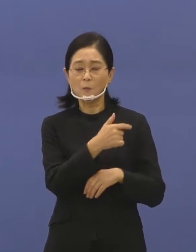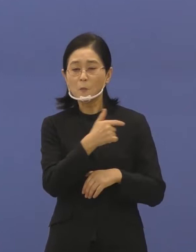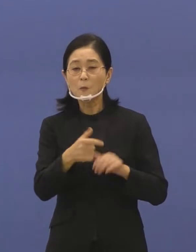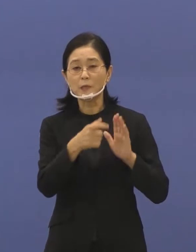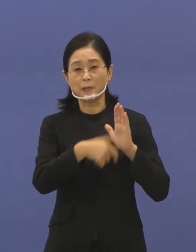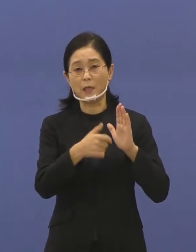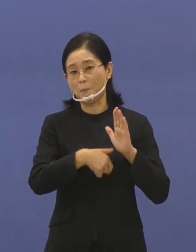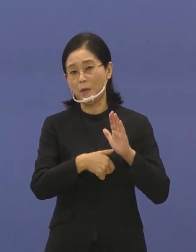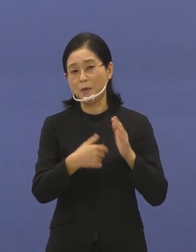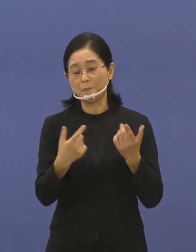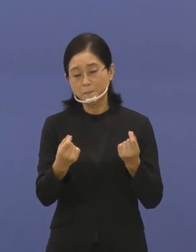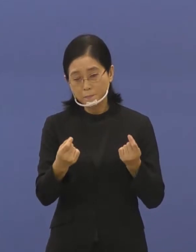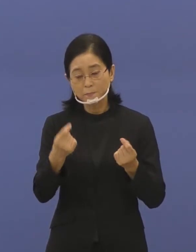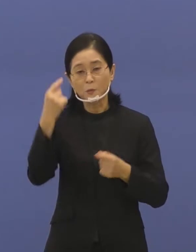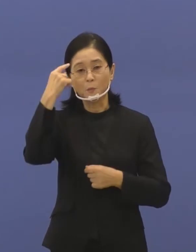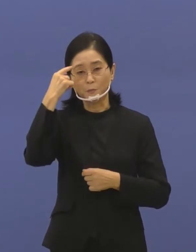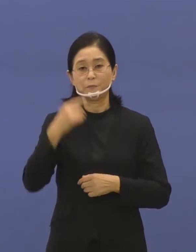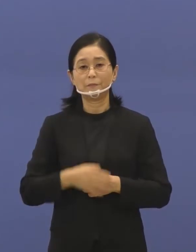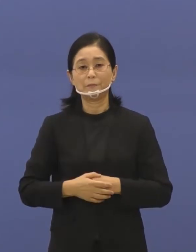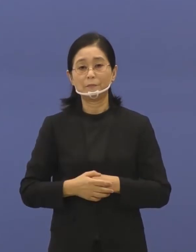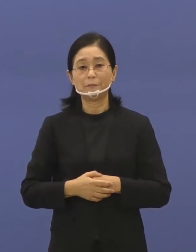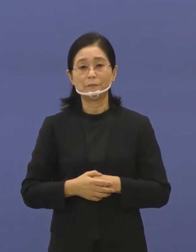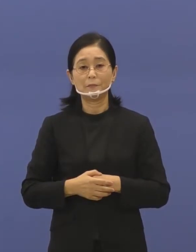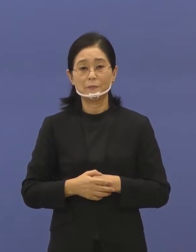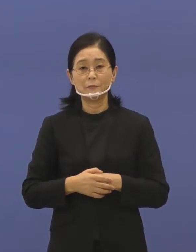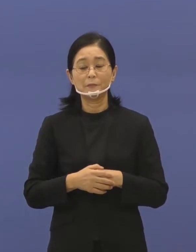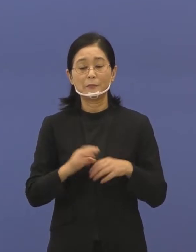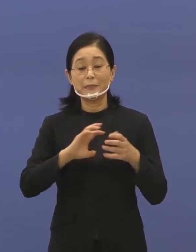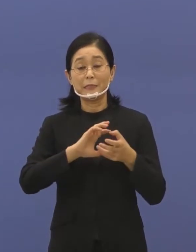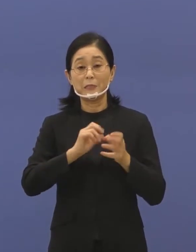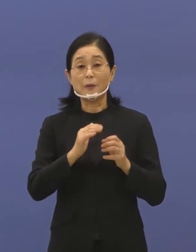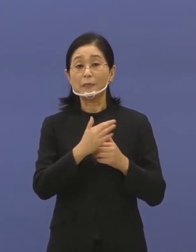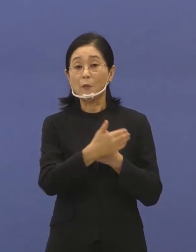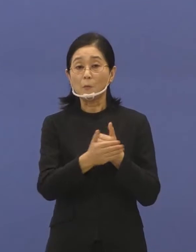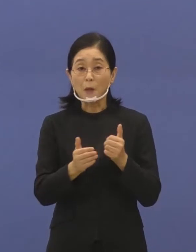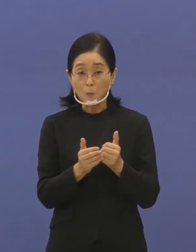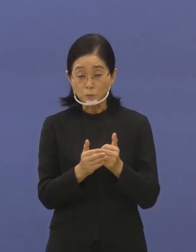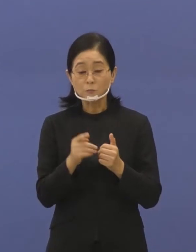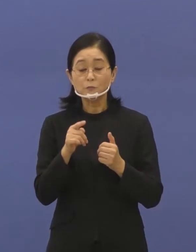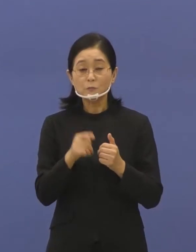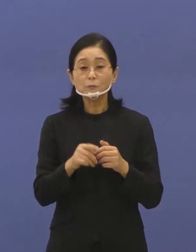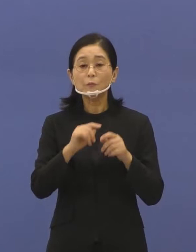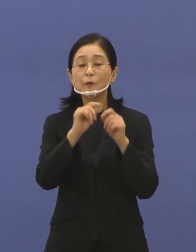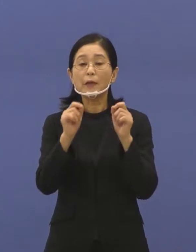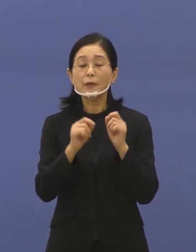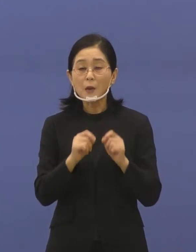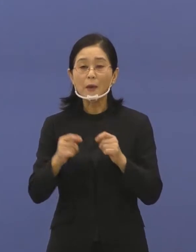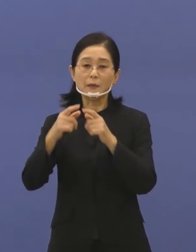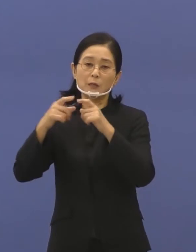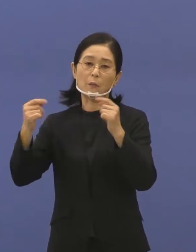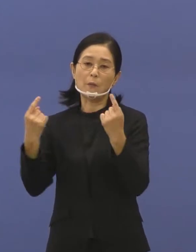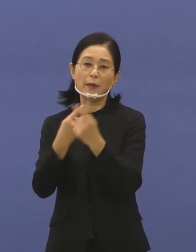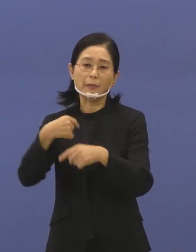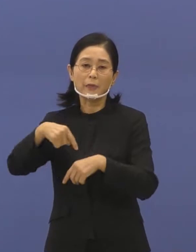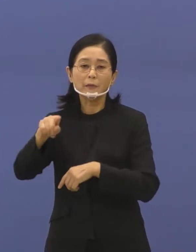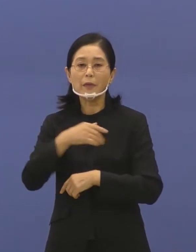を岩手において守り、それで日本も変えていくということは私も今までずっとやってきましたので